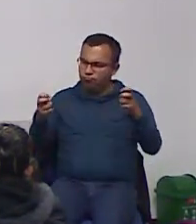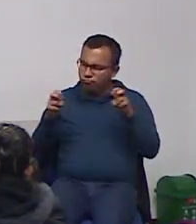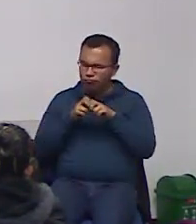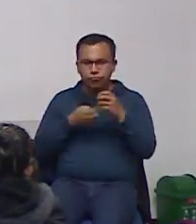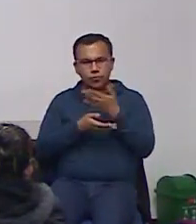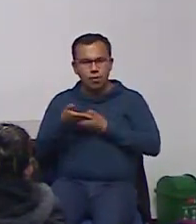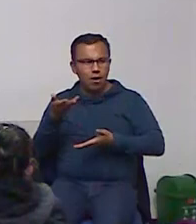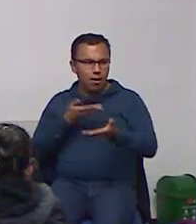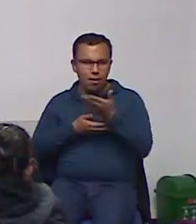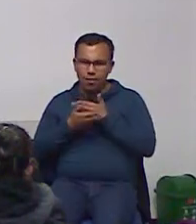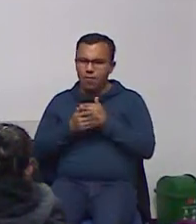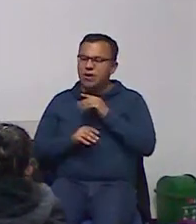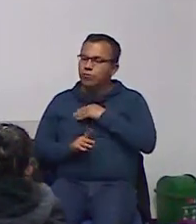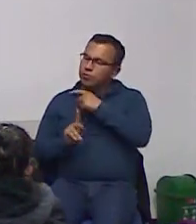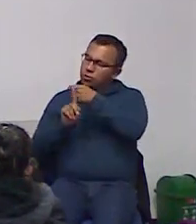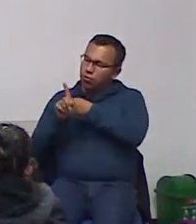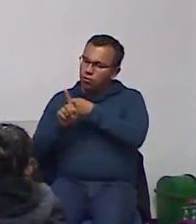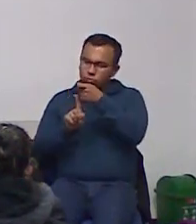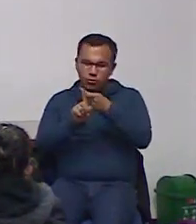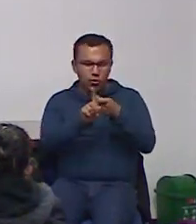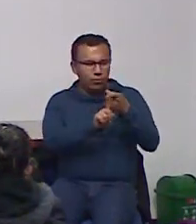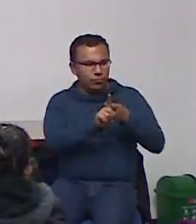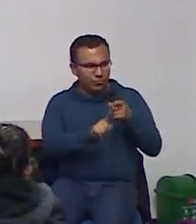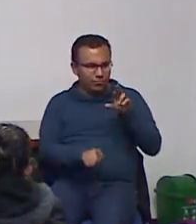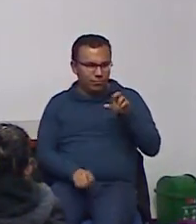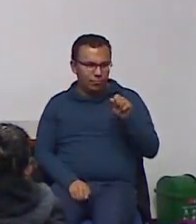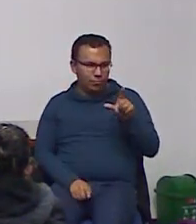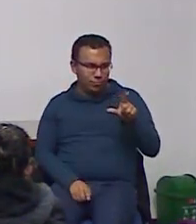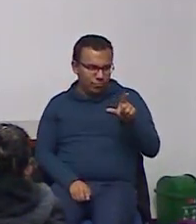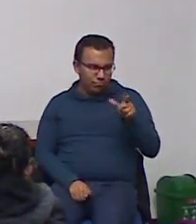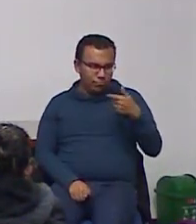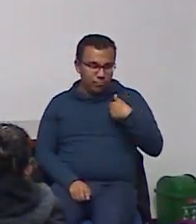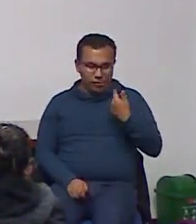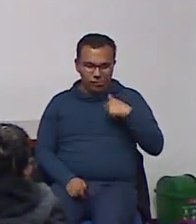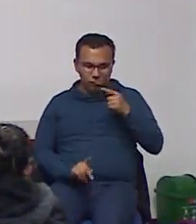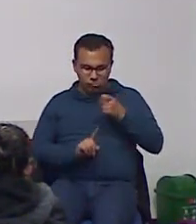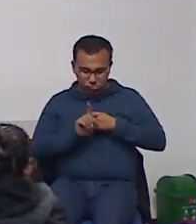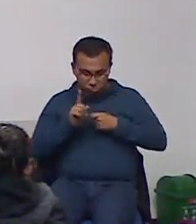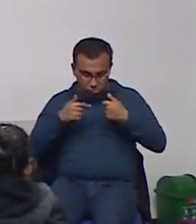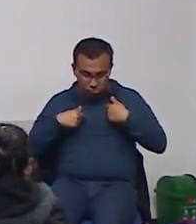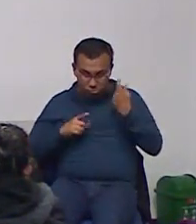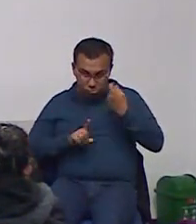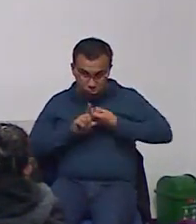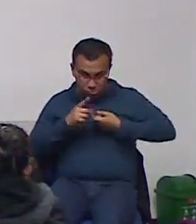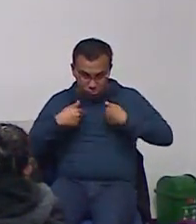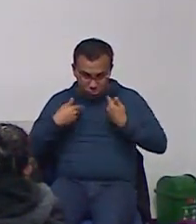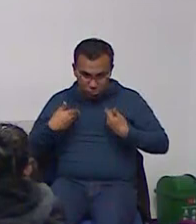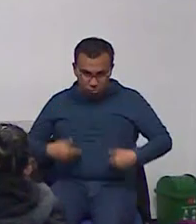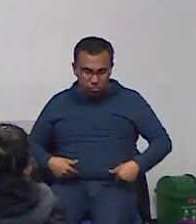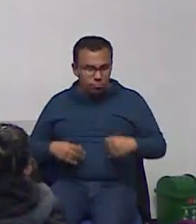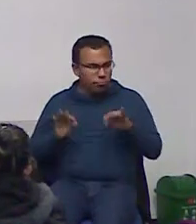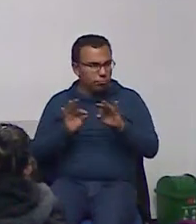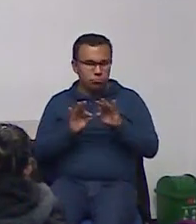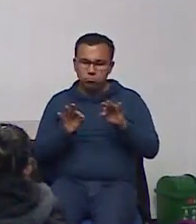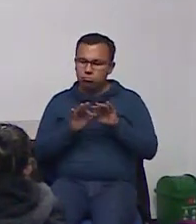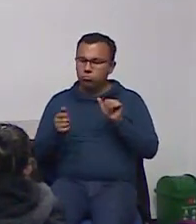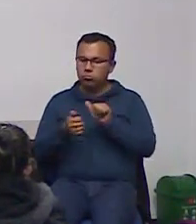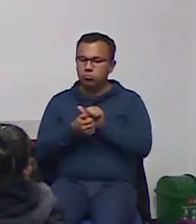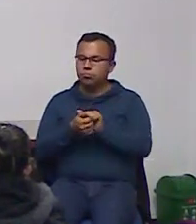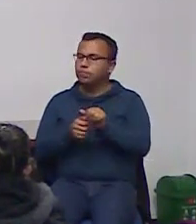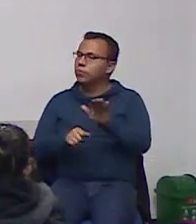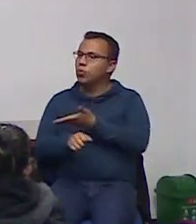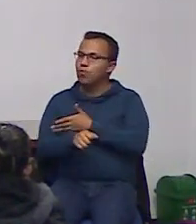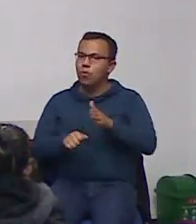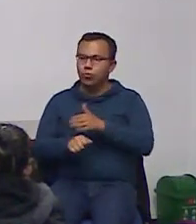establezcamos los roles Sí entonces eh si el rol nuestro particular es hacer simplemente un acompañamiento